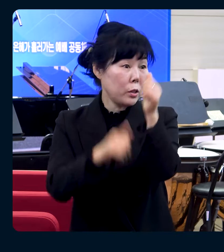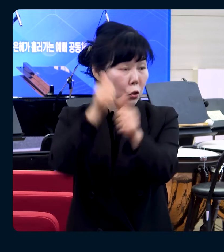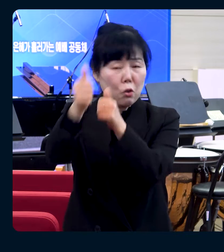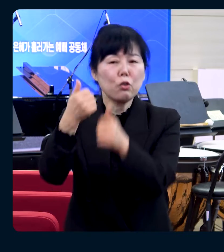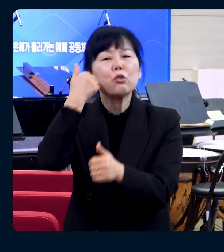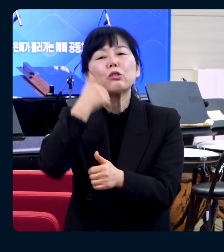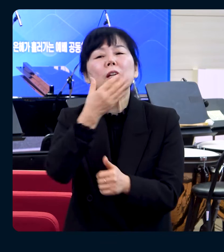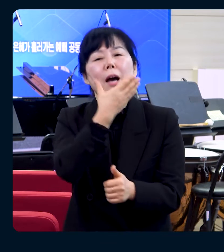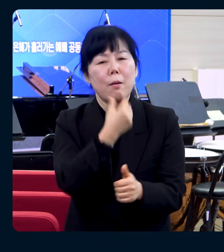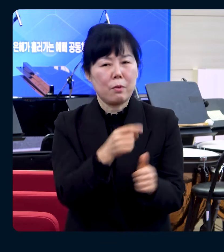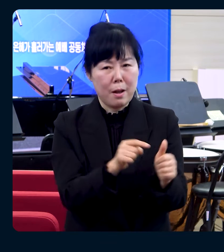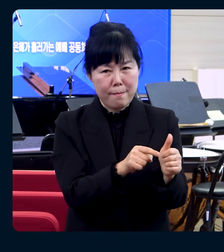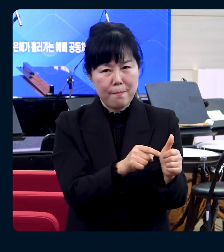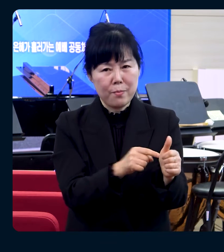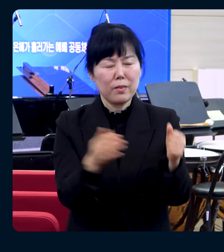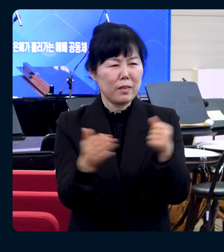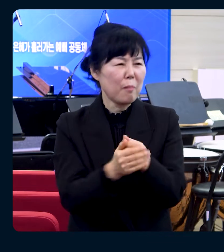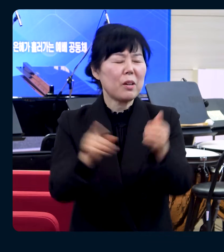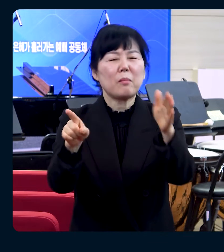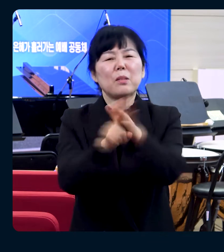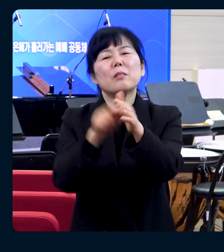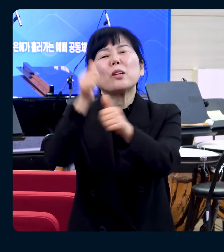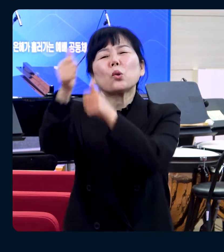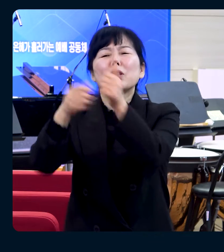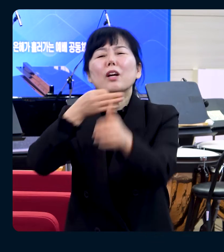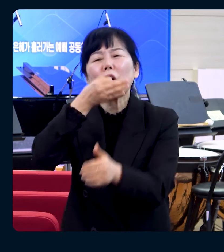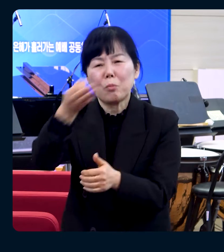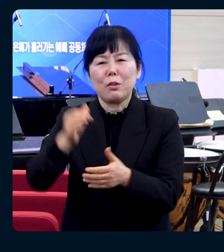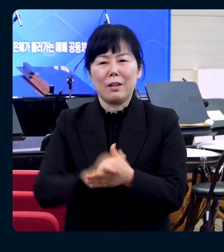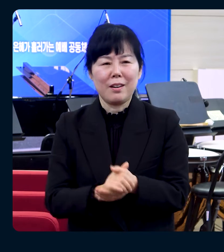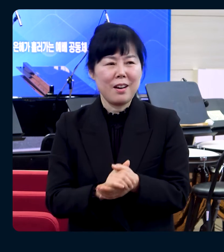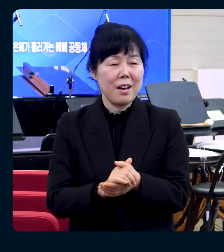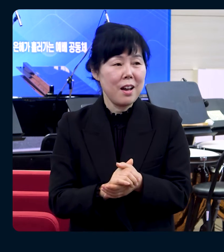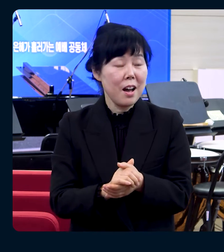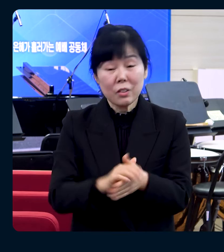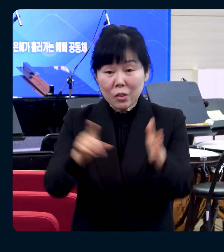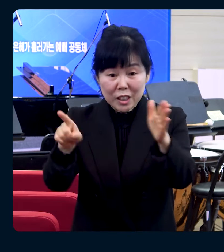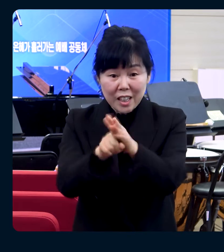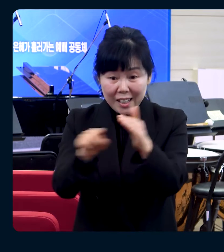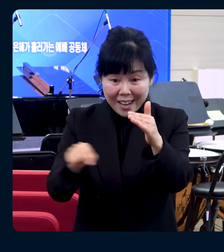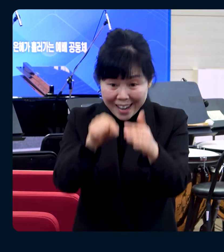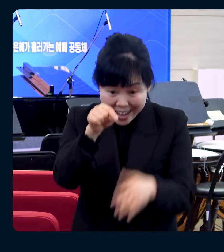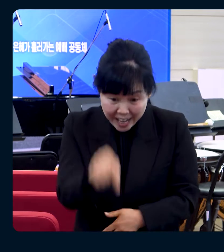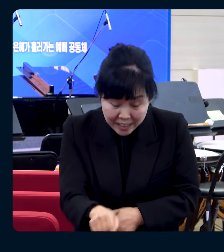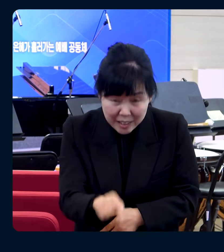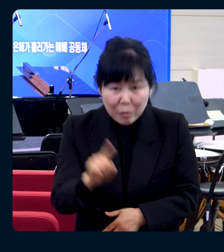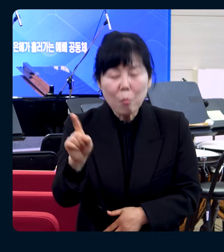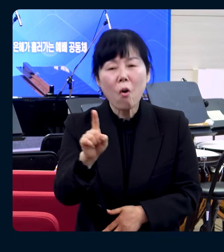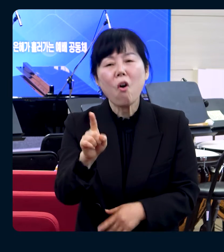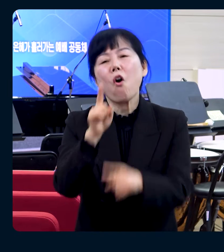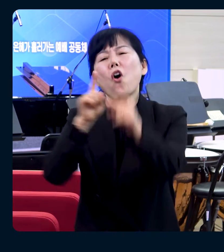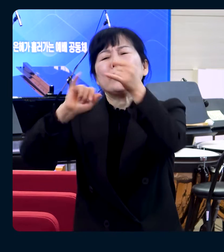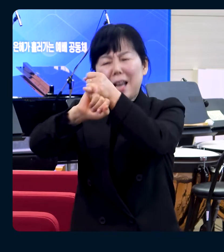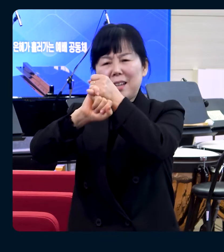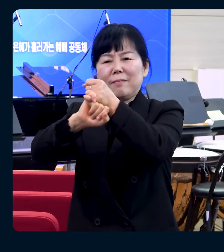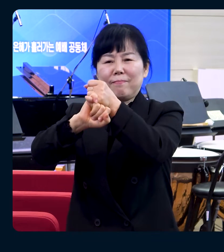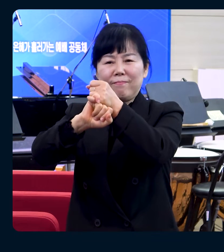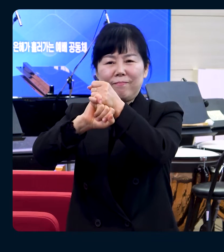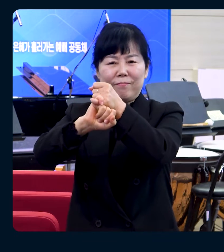그래서 아브라함이 믿음의 조상인 겁니다. 그리고 바로 그 신앙의 핵심이 뭐냐? 그게 바로 언약입니다.